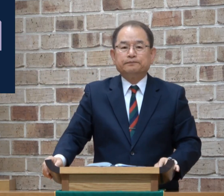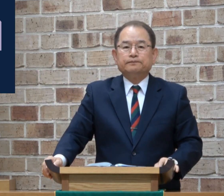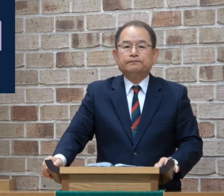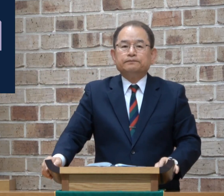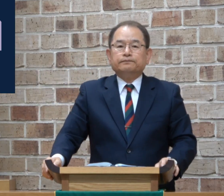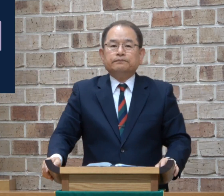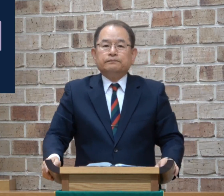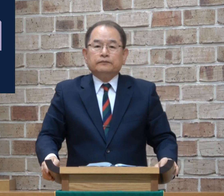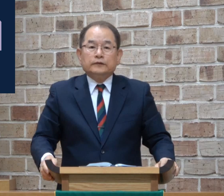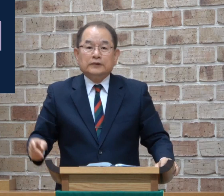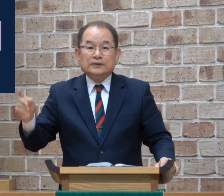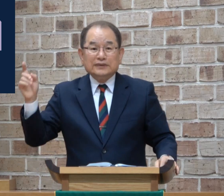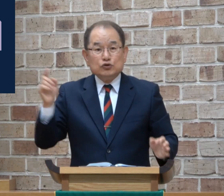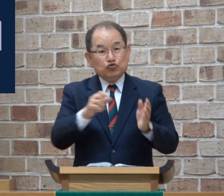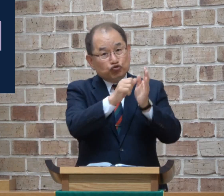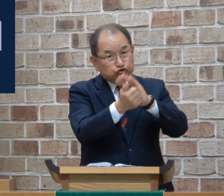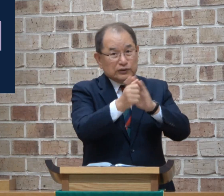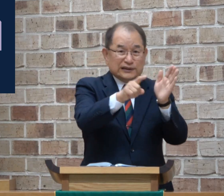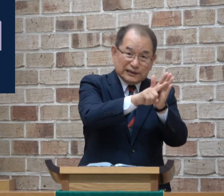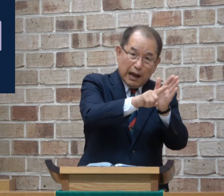죽은 신앙과 살아있는 신앙,